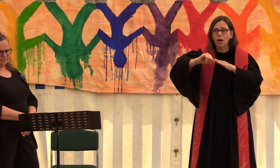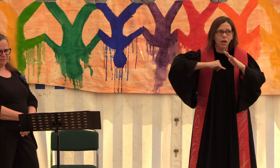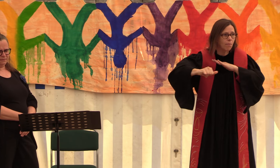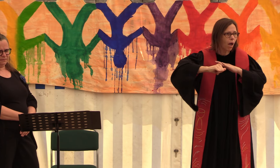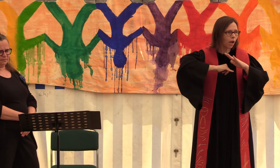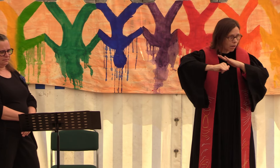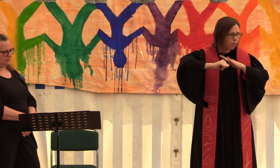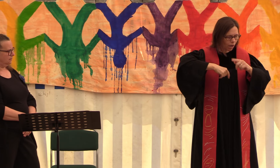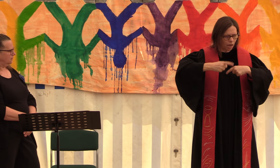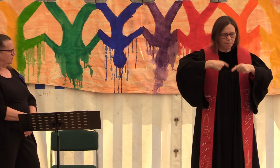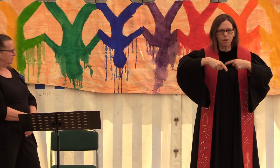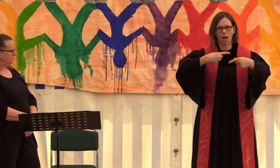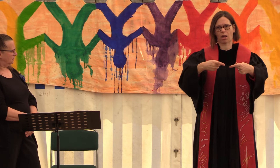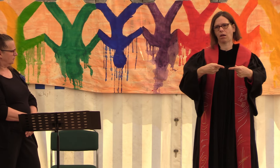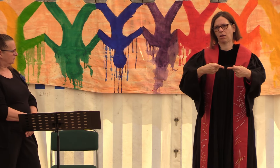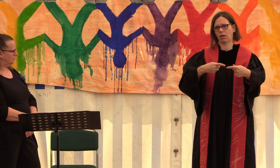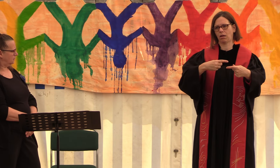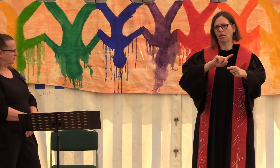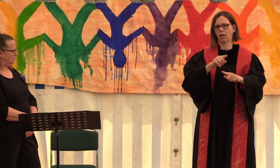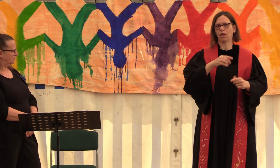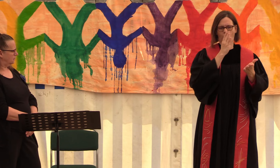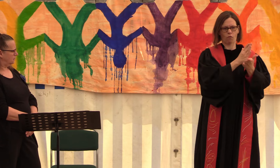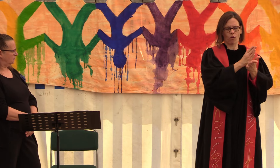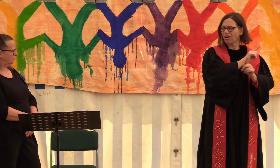Ich glaube, das bedeutet immer.